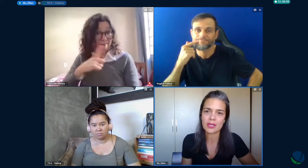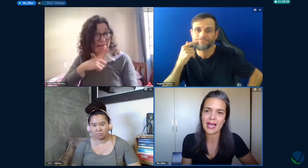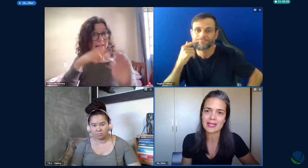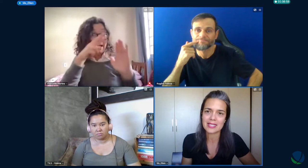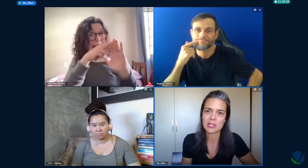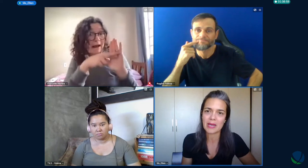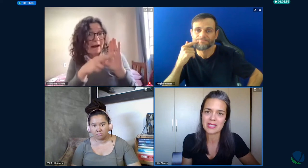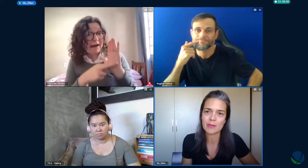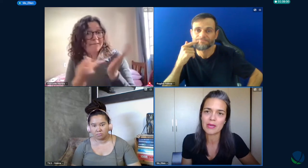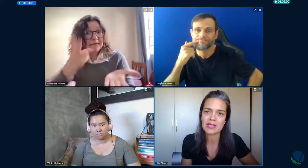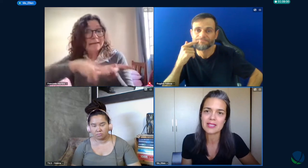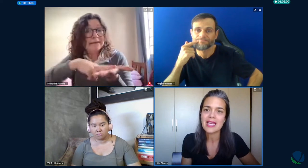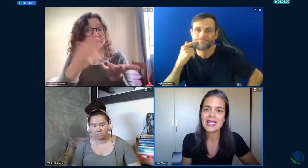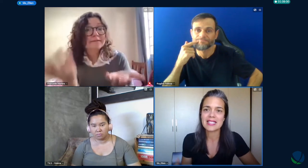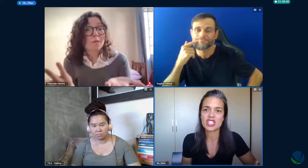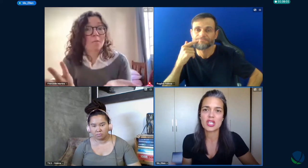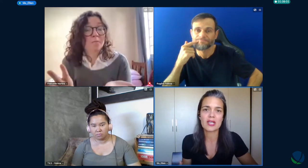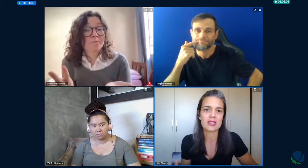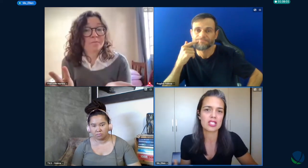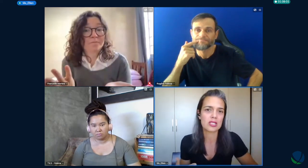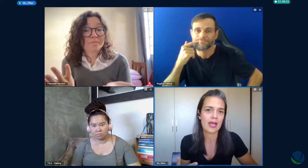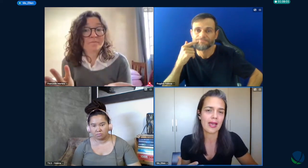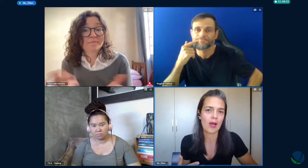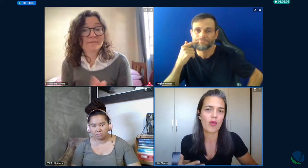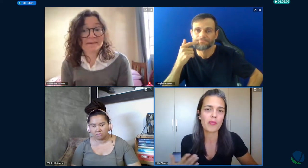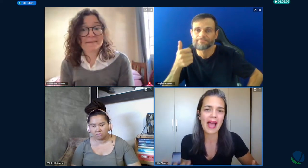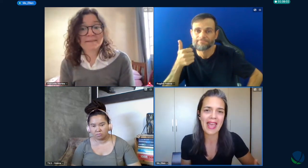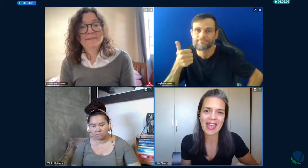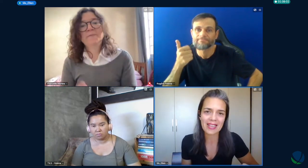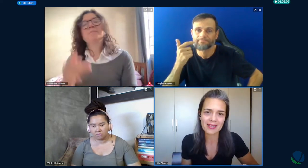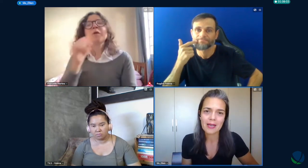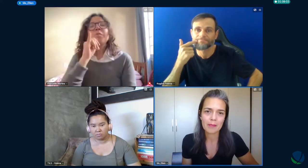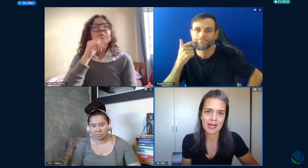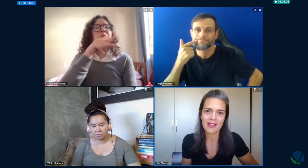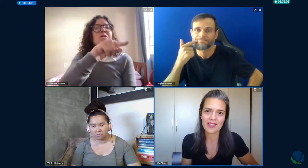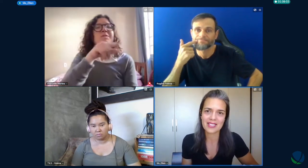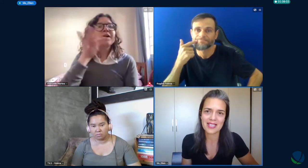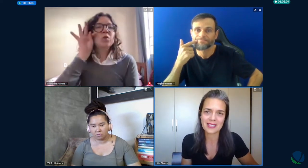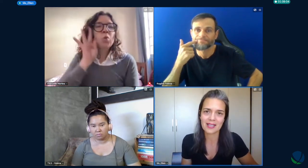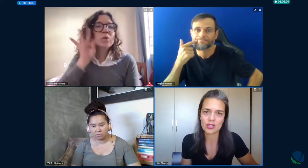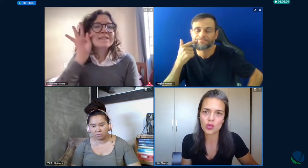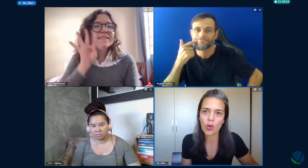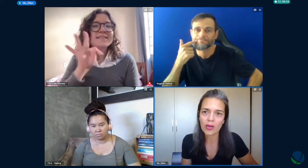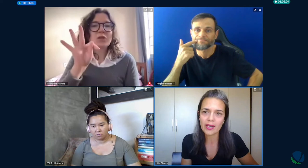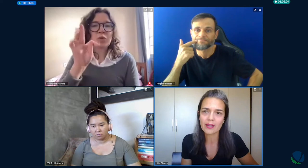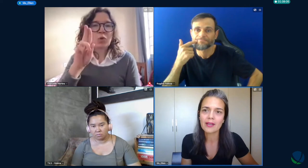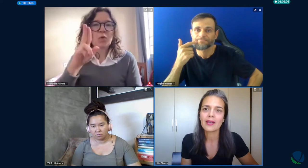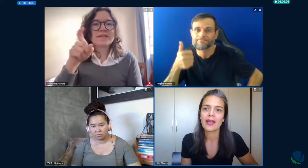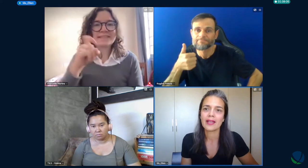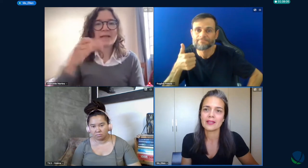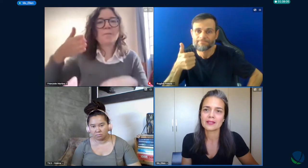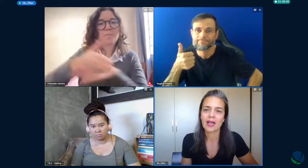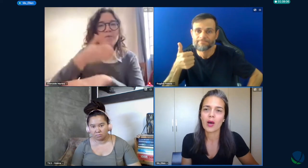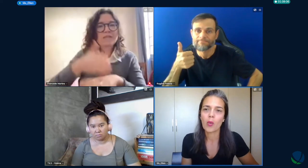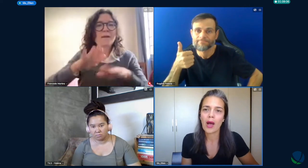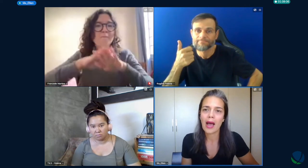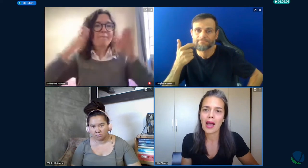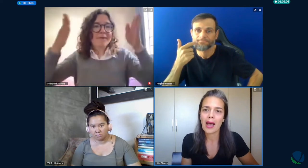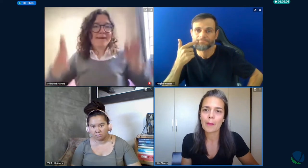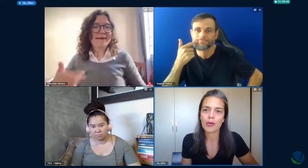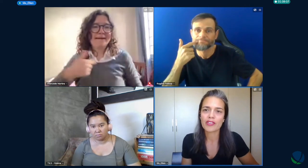desses profissionais, desses participantes? Houve uma regra para fazer essa escolha?